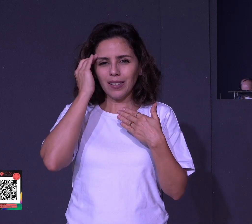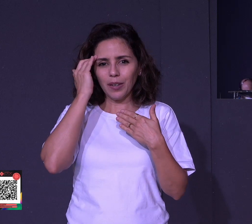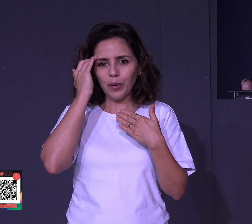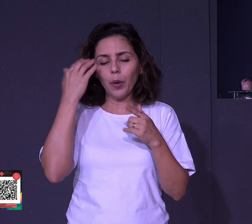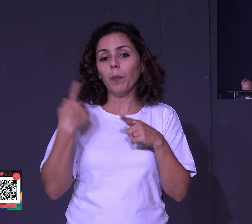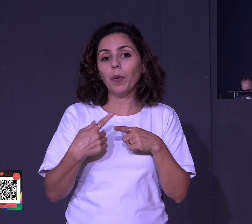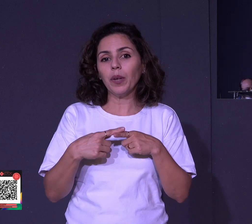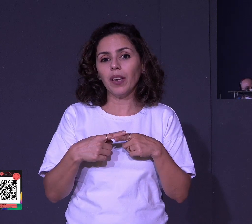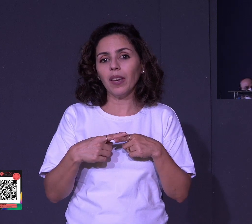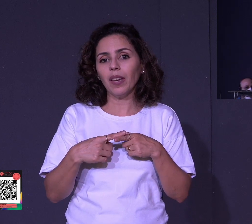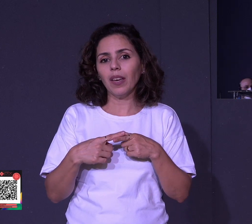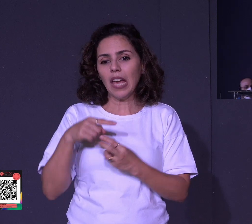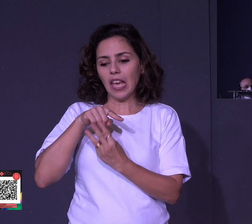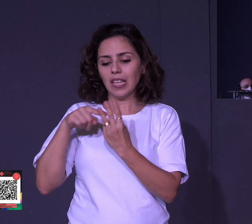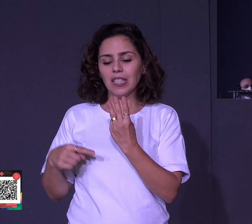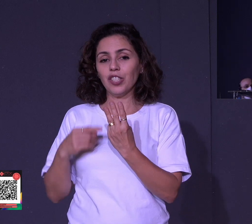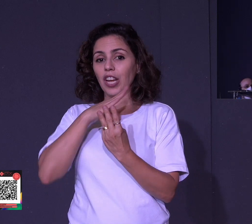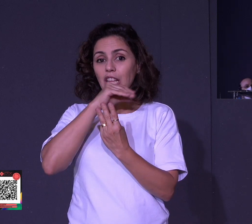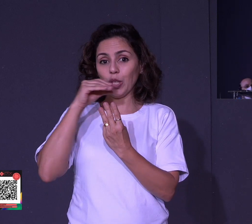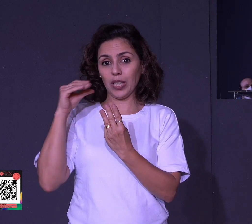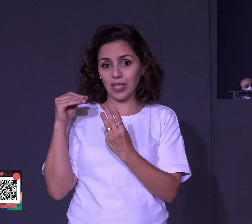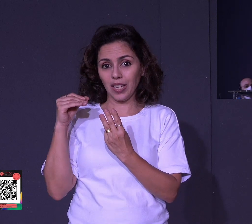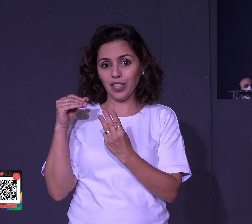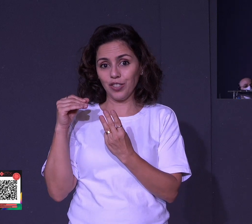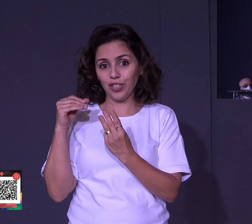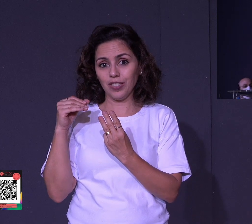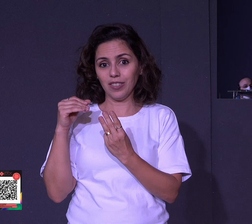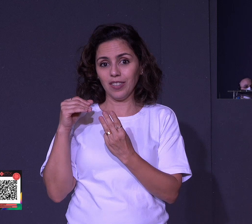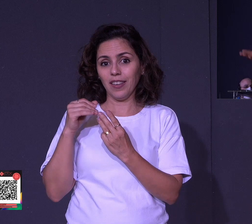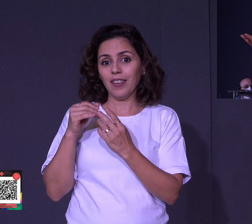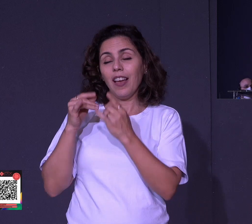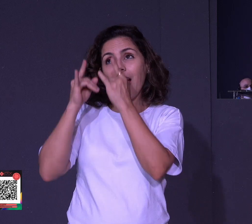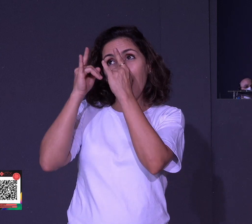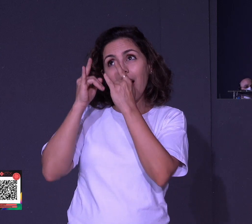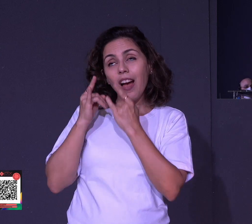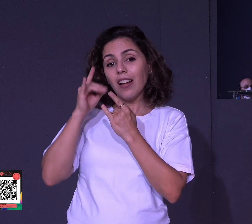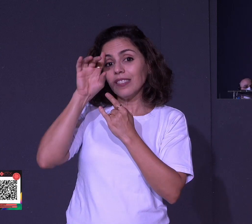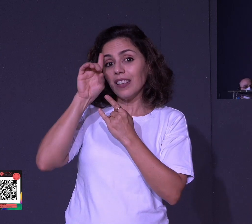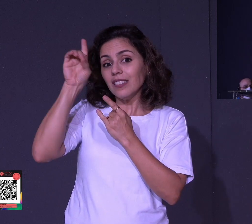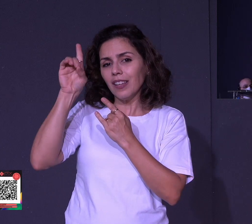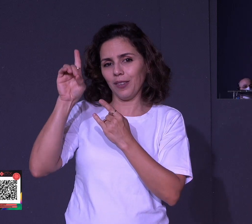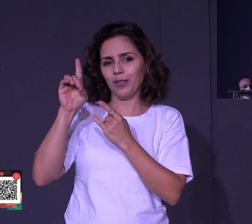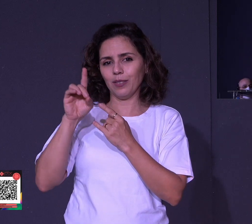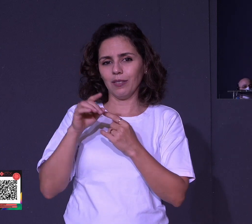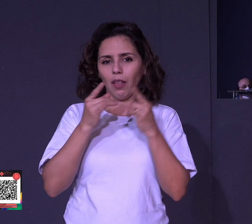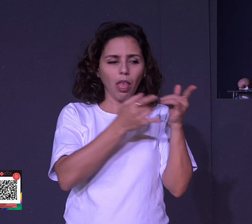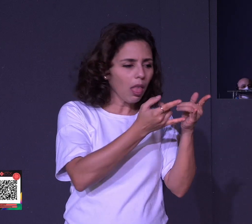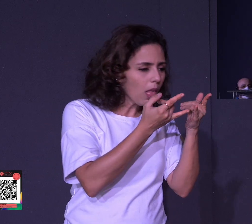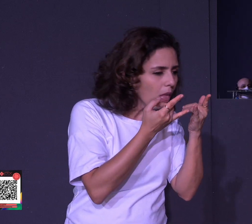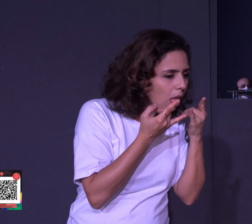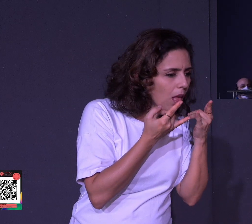crente moderninho. É ou não é? Eu já ouvi gente dizer, ser crente que nem esse aí, Deus me livre.